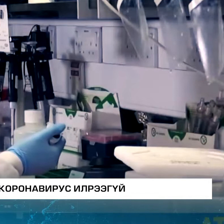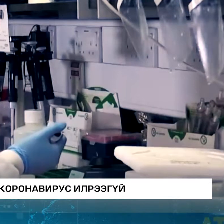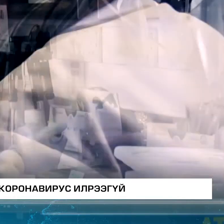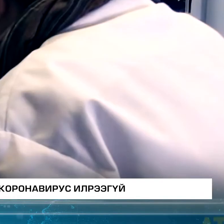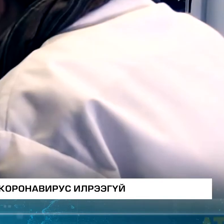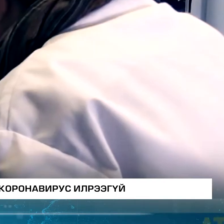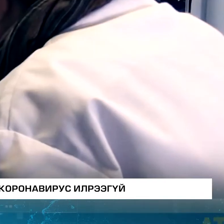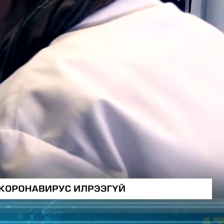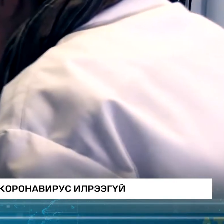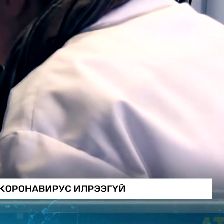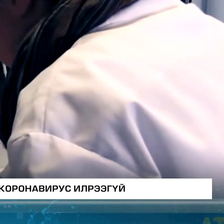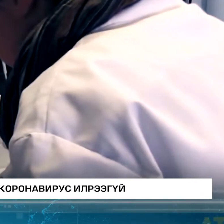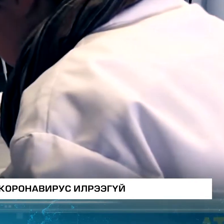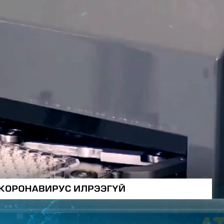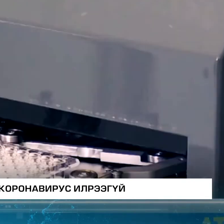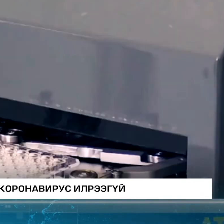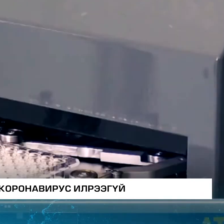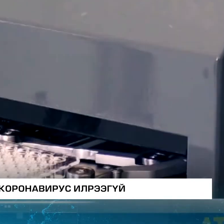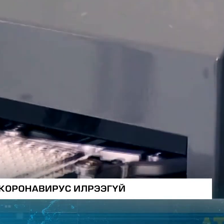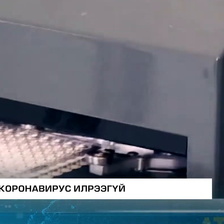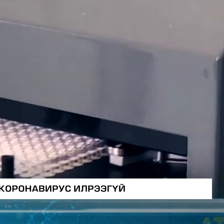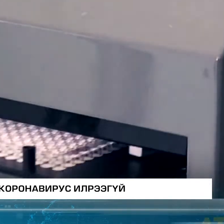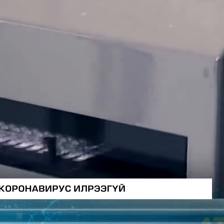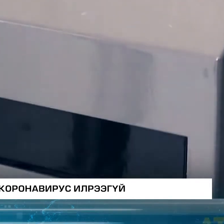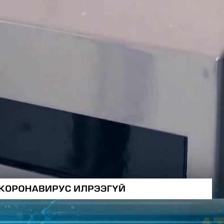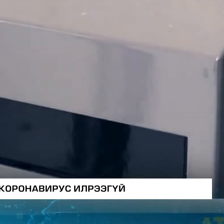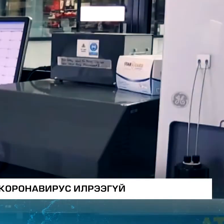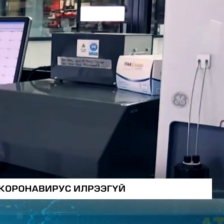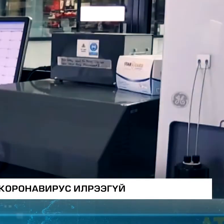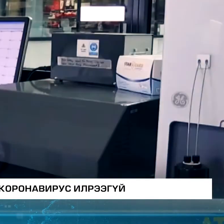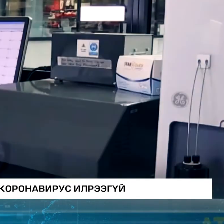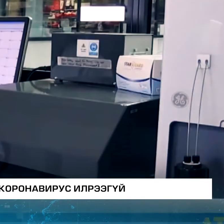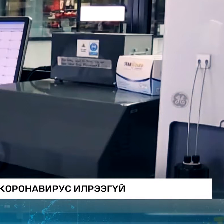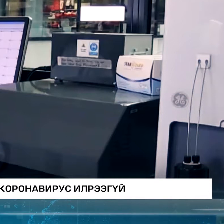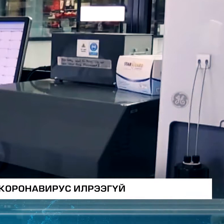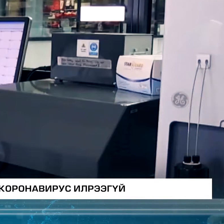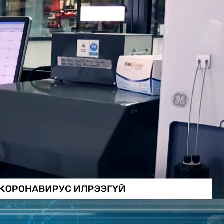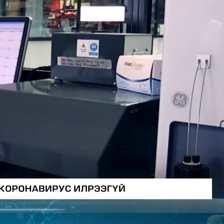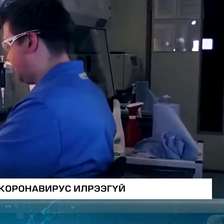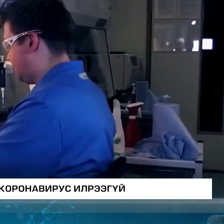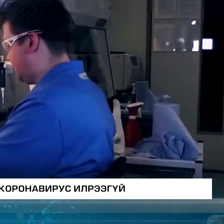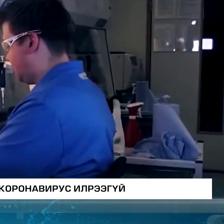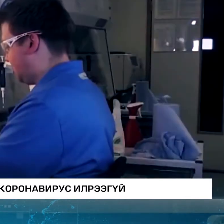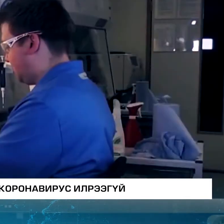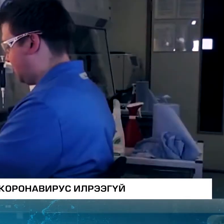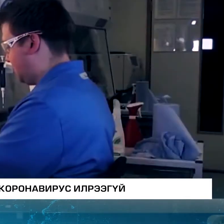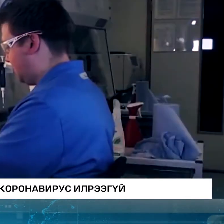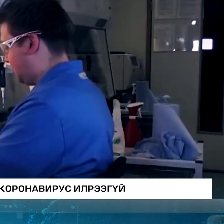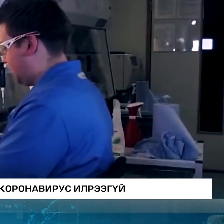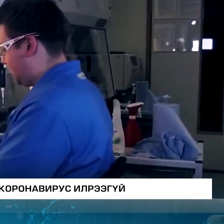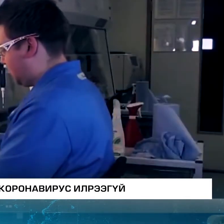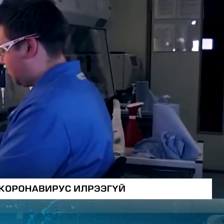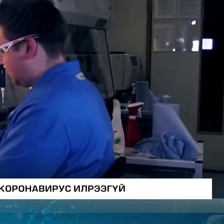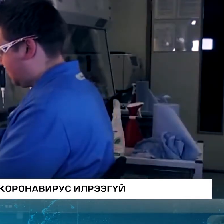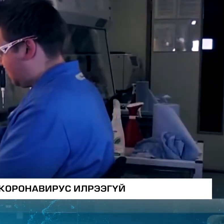мянган хүн насраад байна. Сүүлийн 24 цагийн хугацаанд дэлхийн нийтэд 273 мянган хүн коронавирусын халдвар авч 6000 гаруй хүн индээд байна.